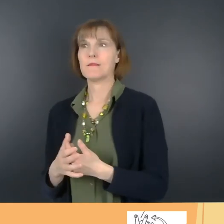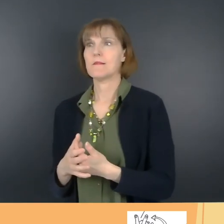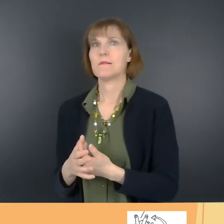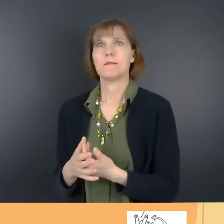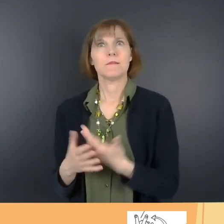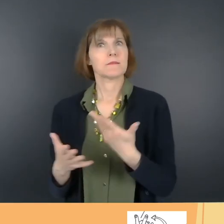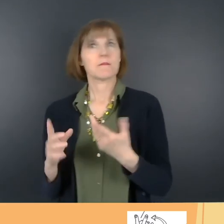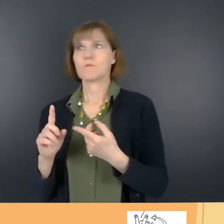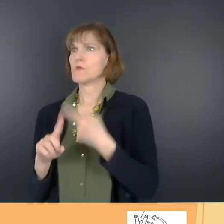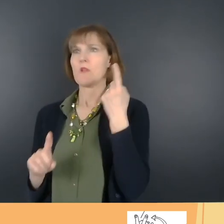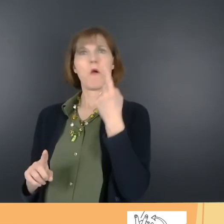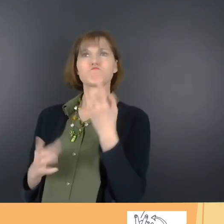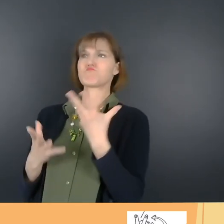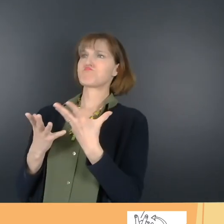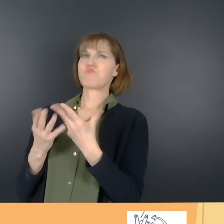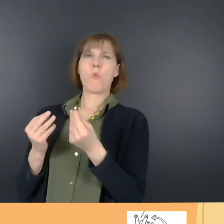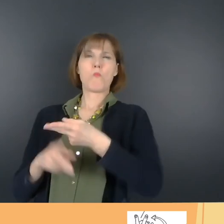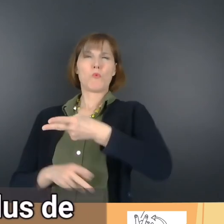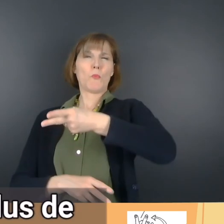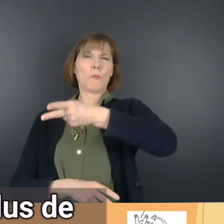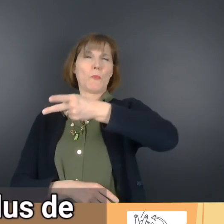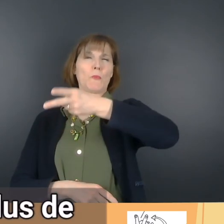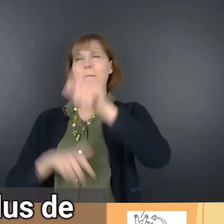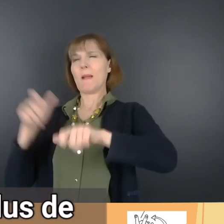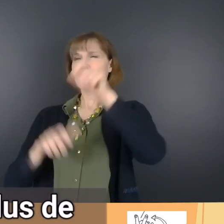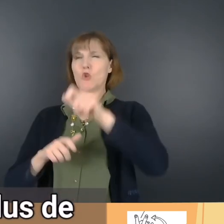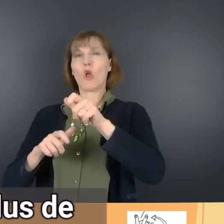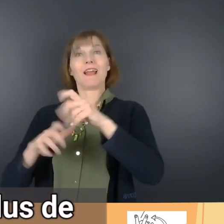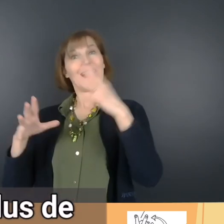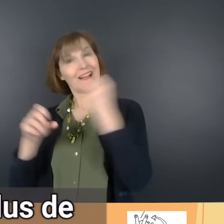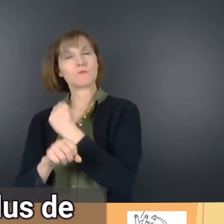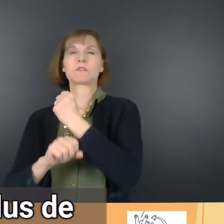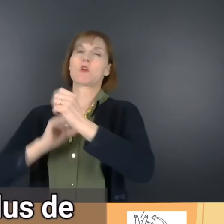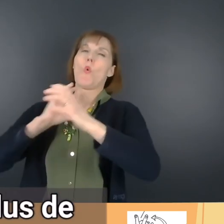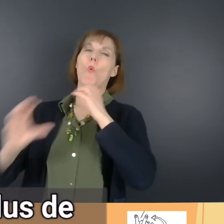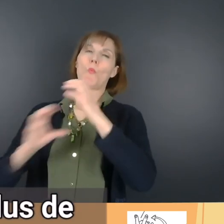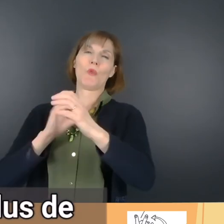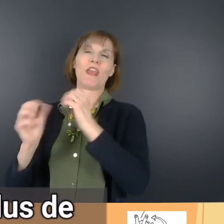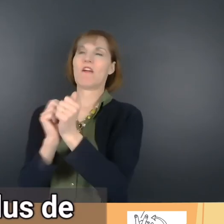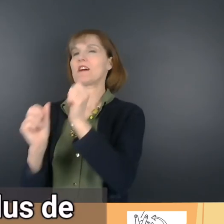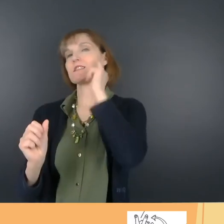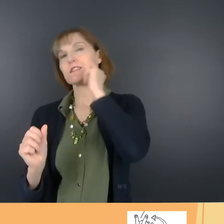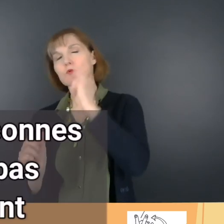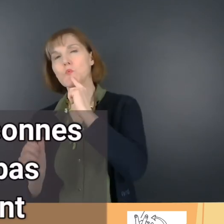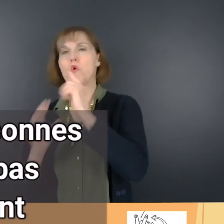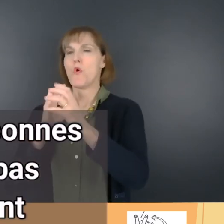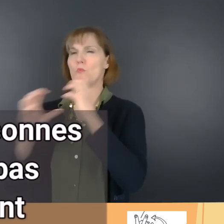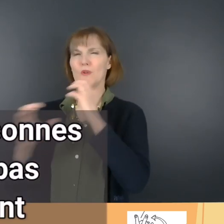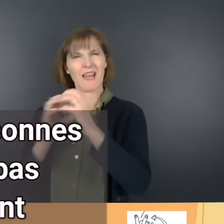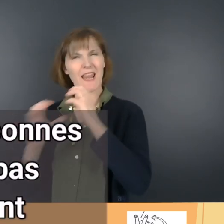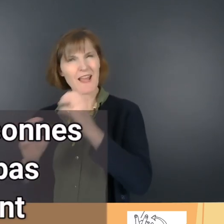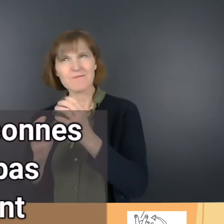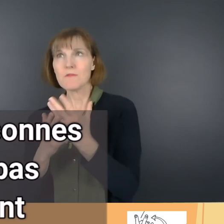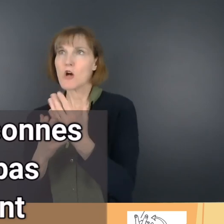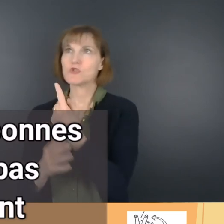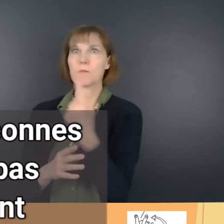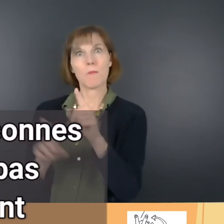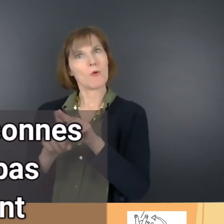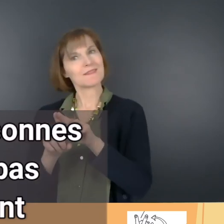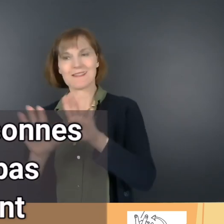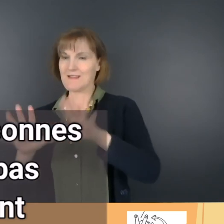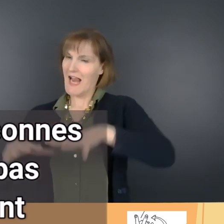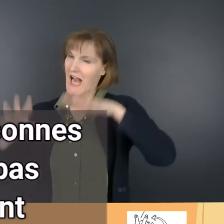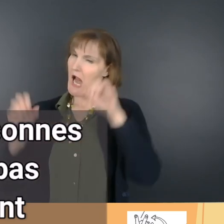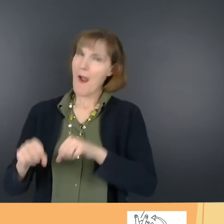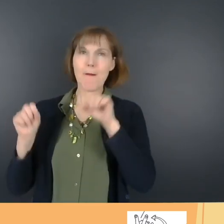grand besoin que de plus en plus de personnes puissent communiquer avec les personnes sourdes, pas seulement